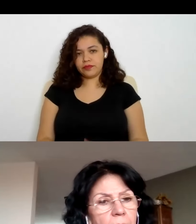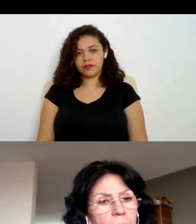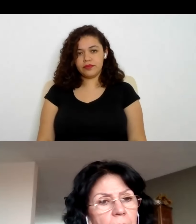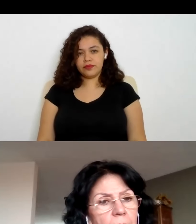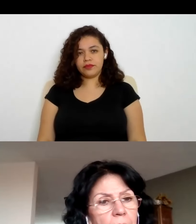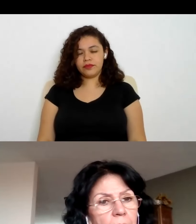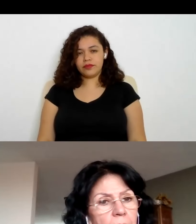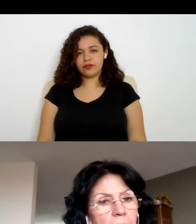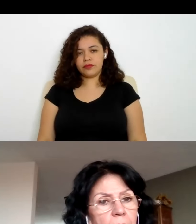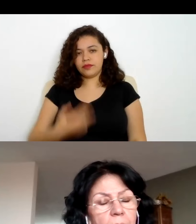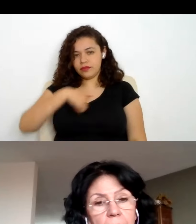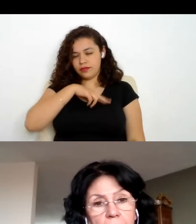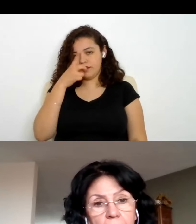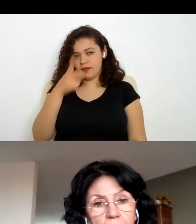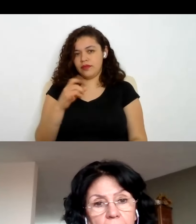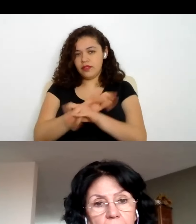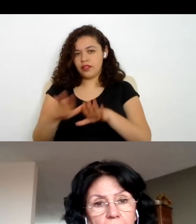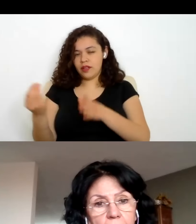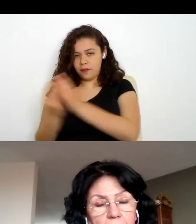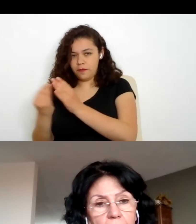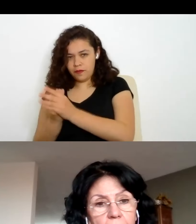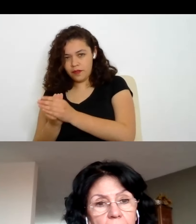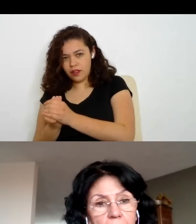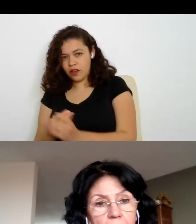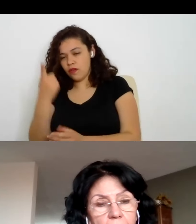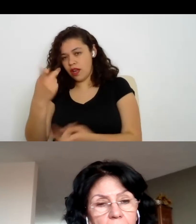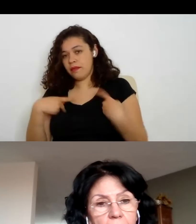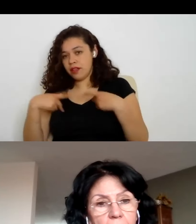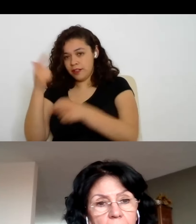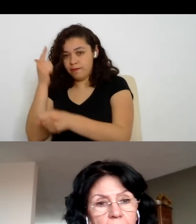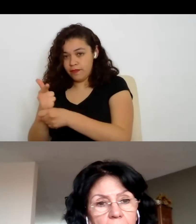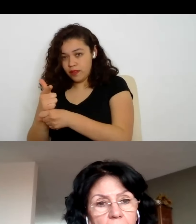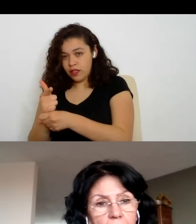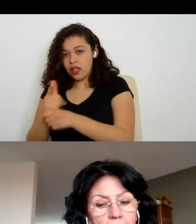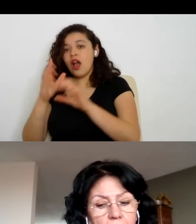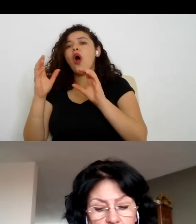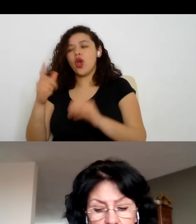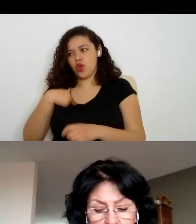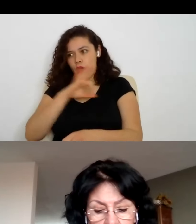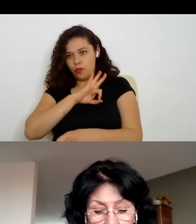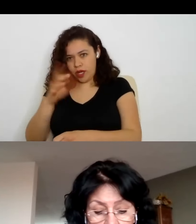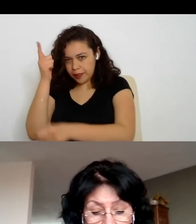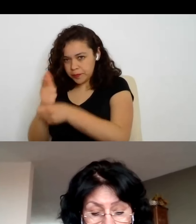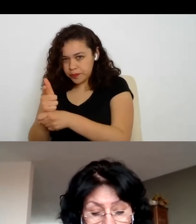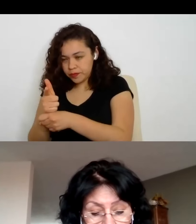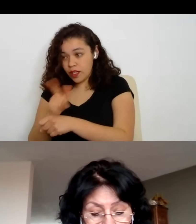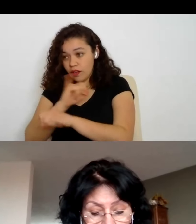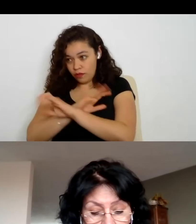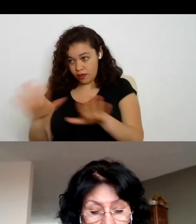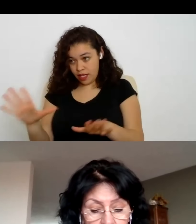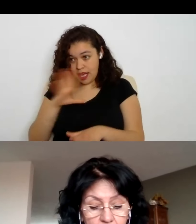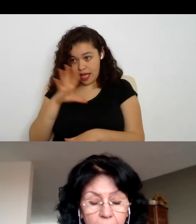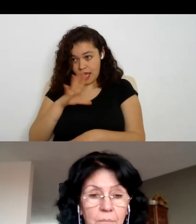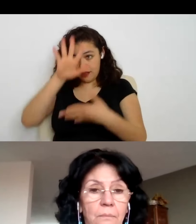Como comentábamos, los datos personales son de una persona identificada o identificable. Entonces, si tú esos datos que